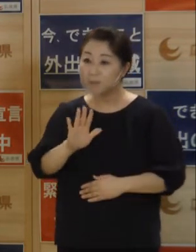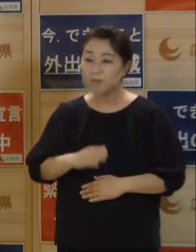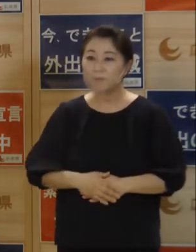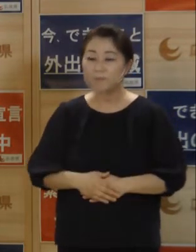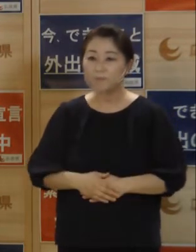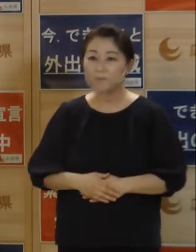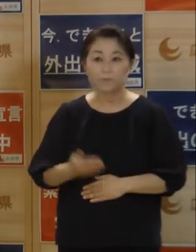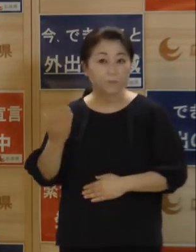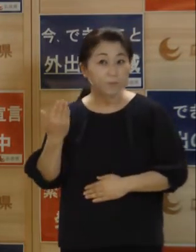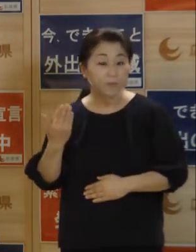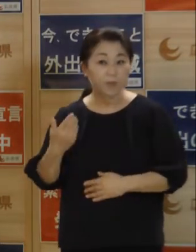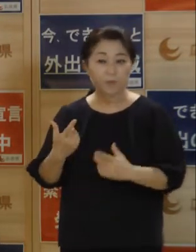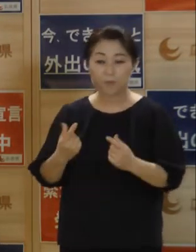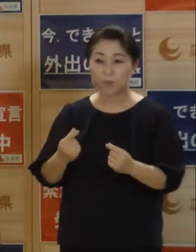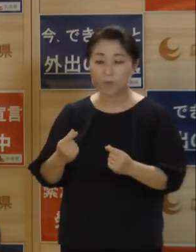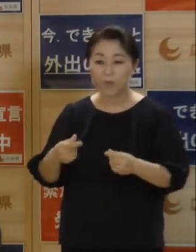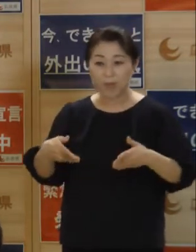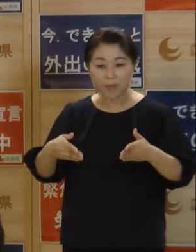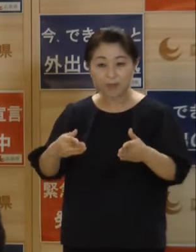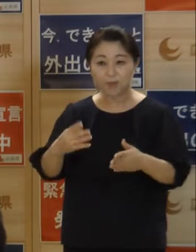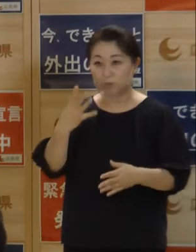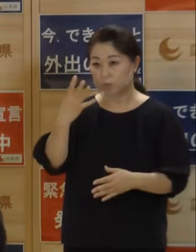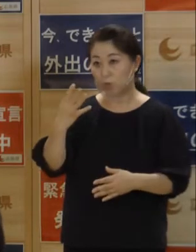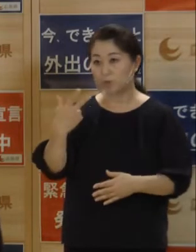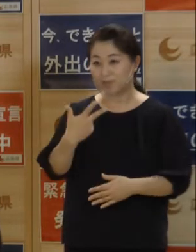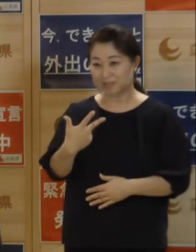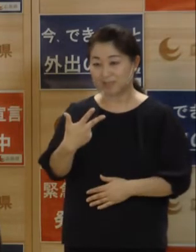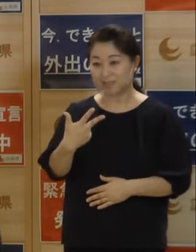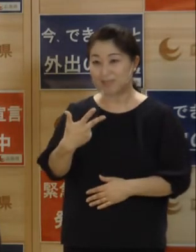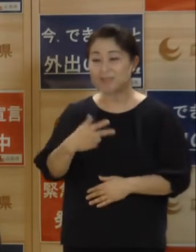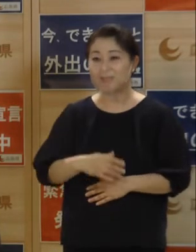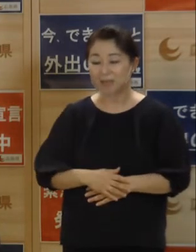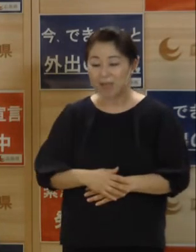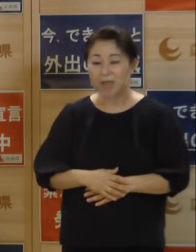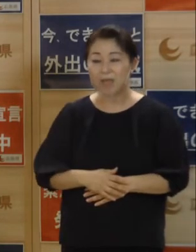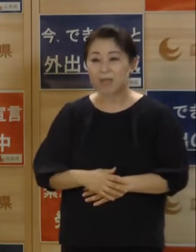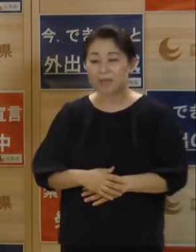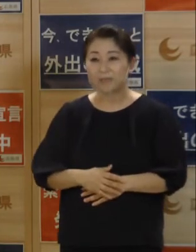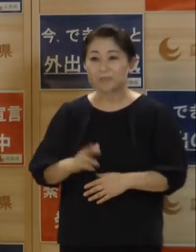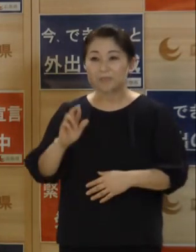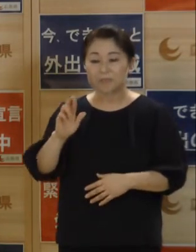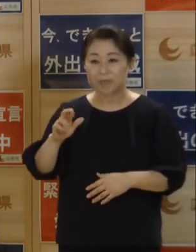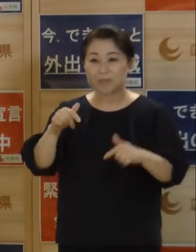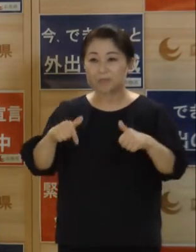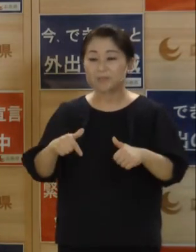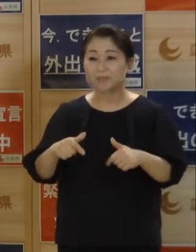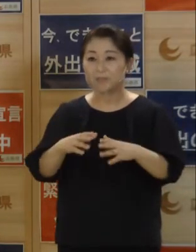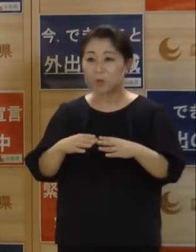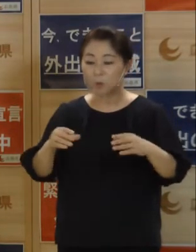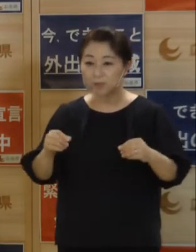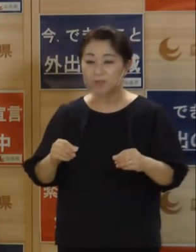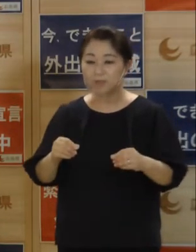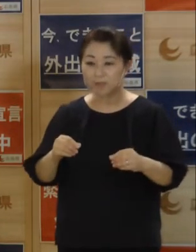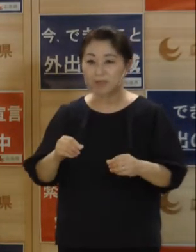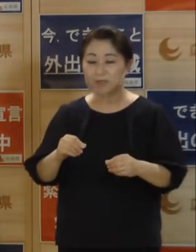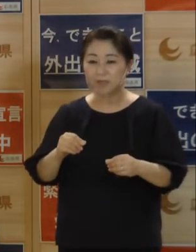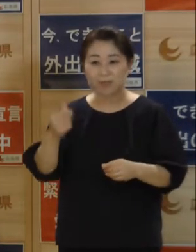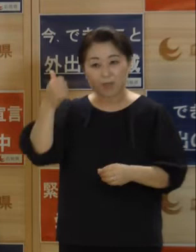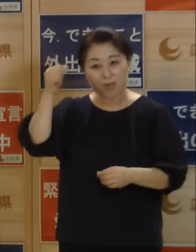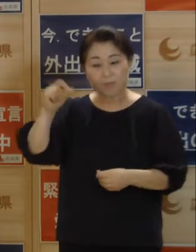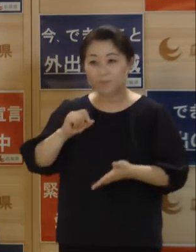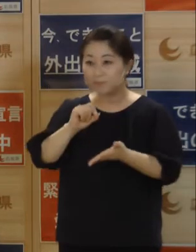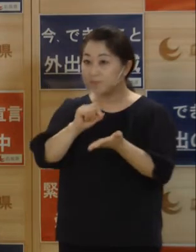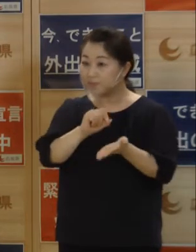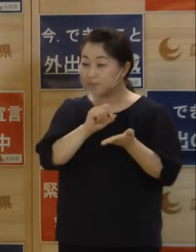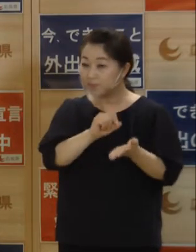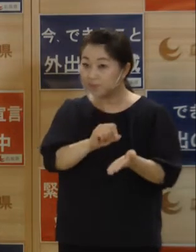沿線4市が JR 西日本に対して提案をしてますけれども、そういったあの芸術線対策協